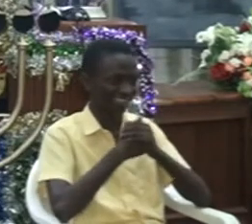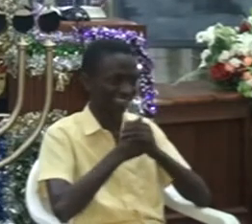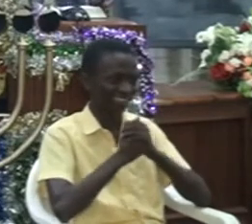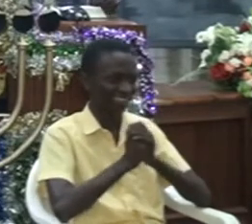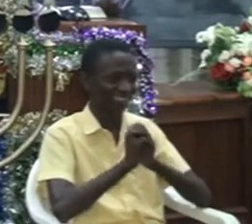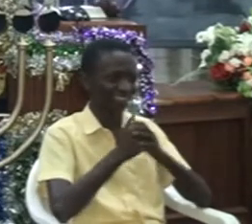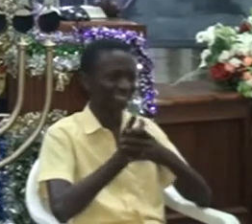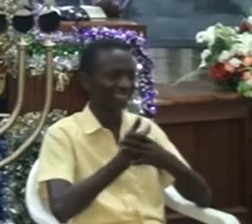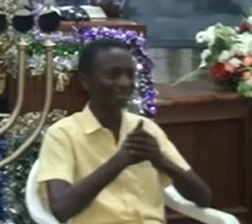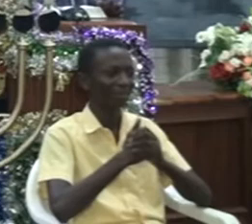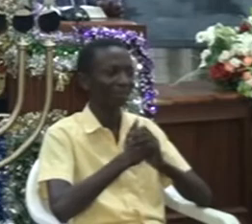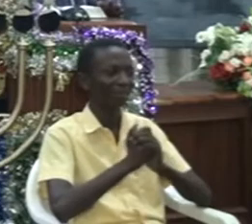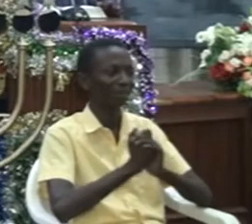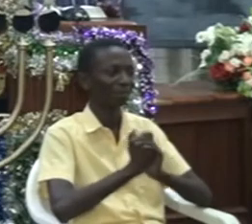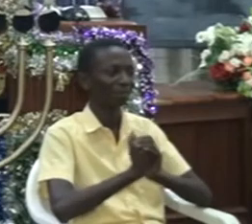siri.